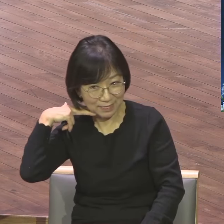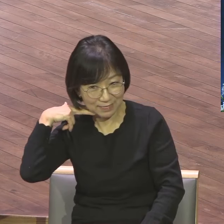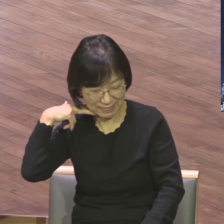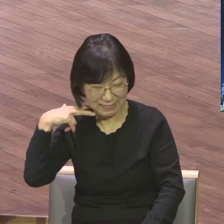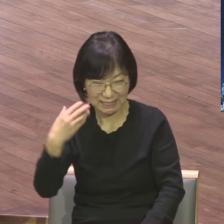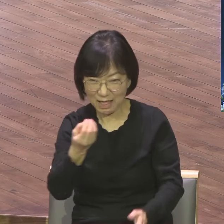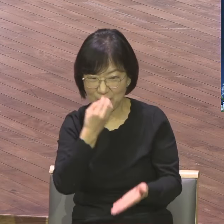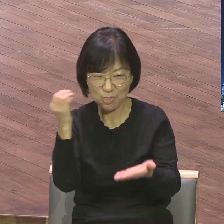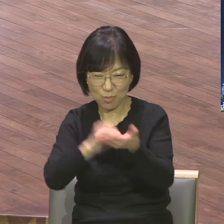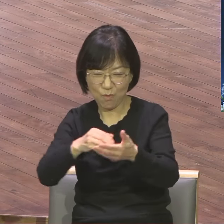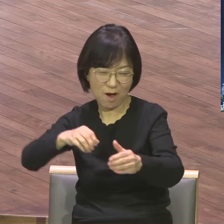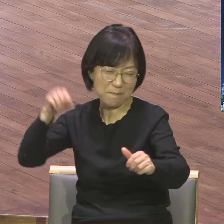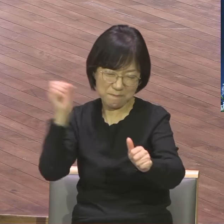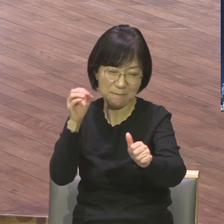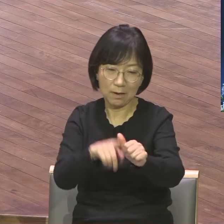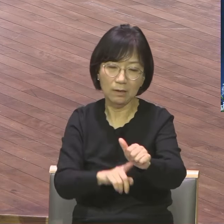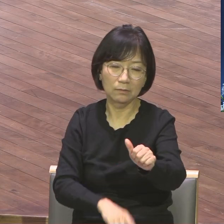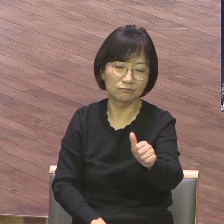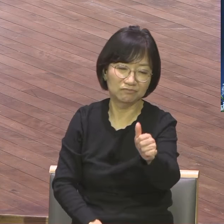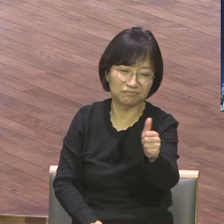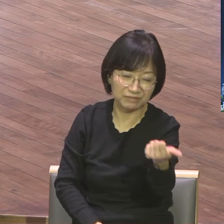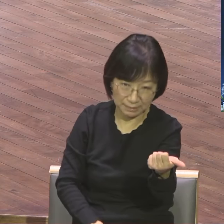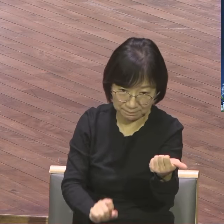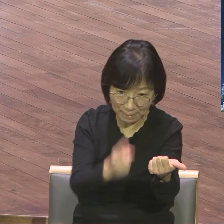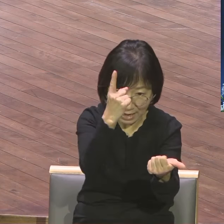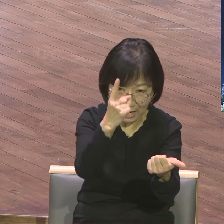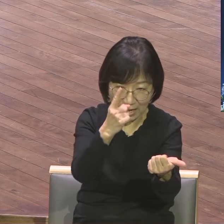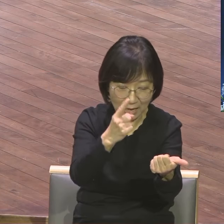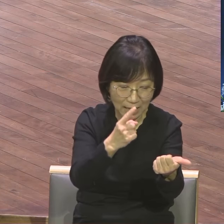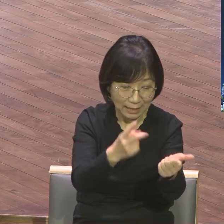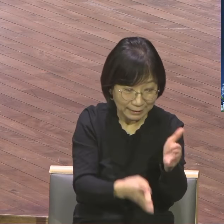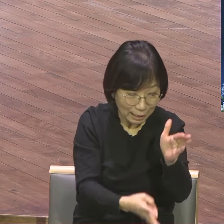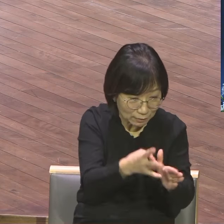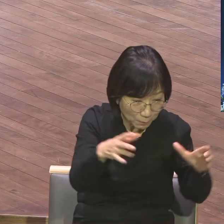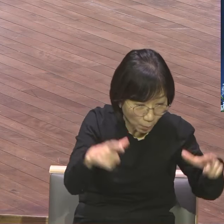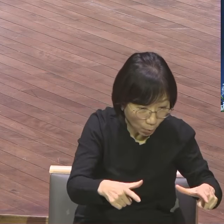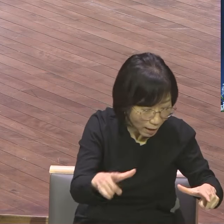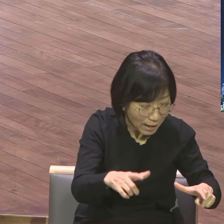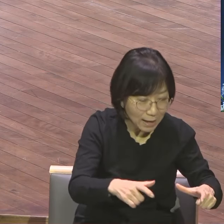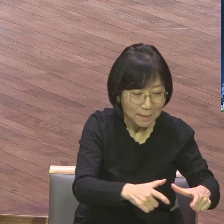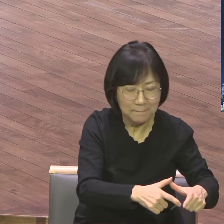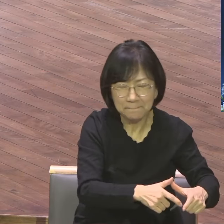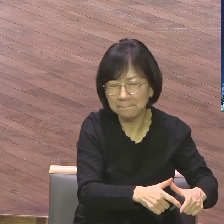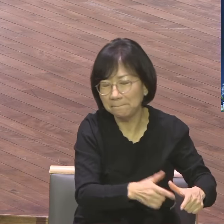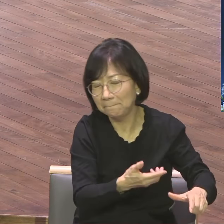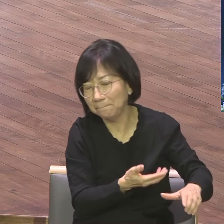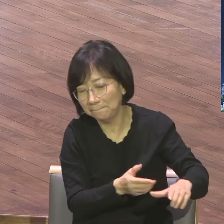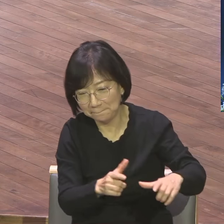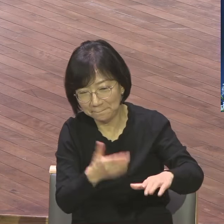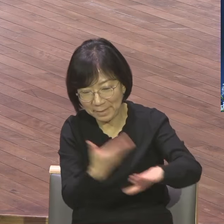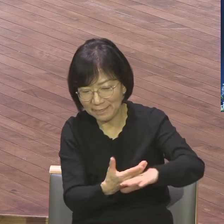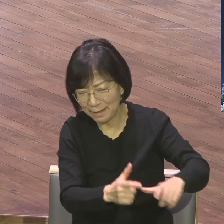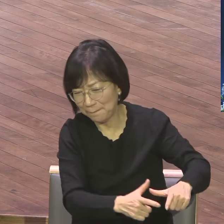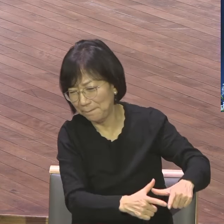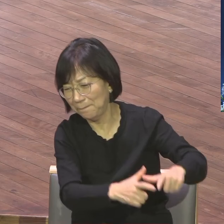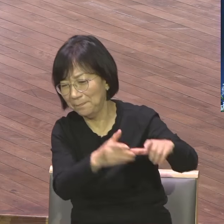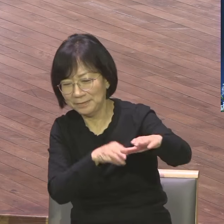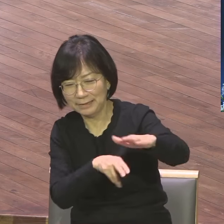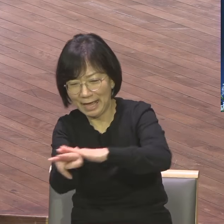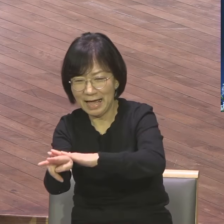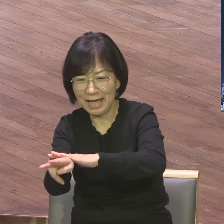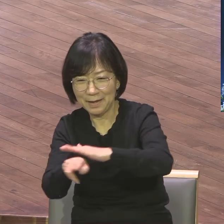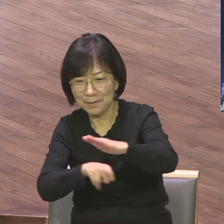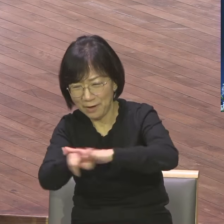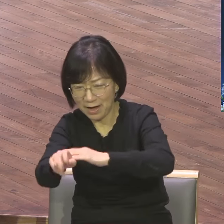성취입니다. 스데반의 순교로 말미암아 복음이 확산되고 예루살렘뿐만 아니라 유다와